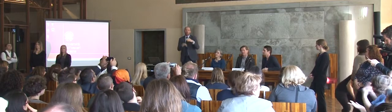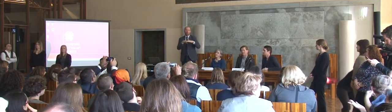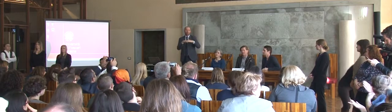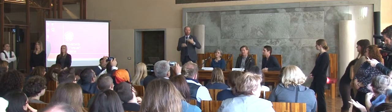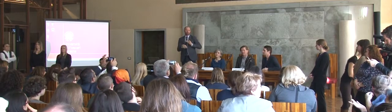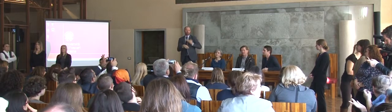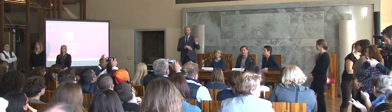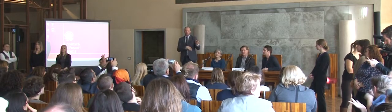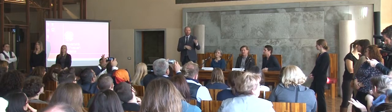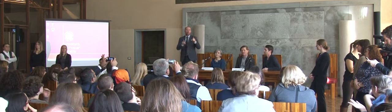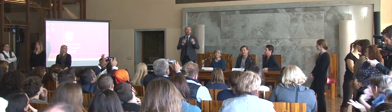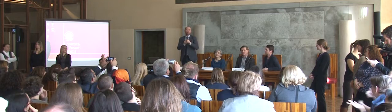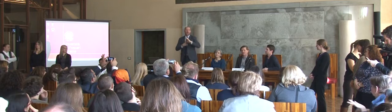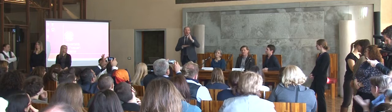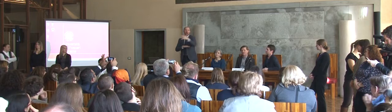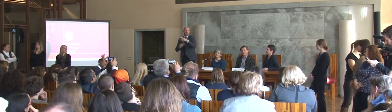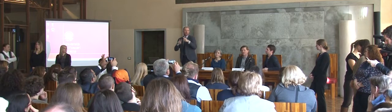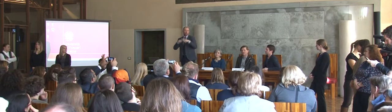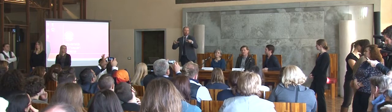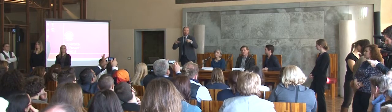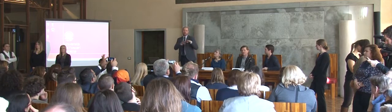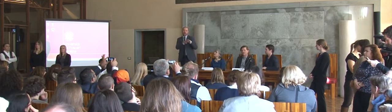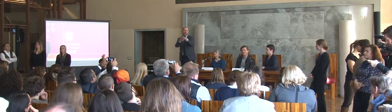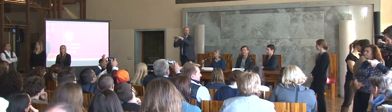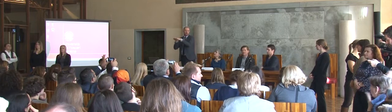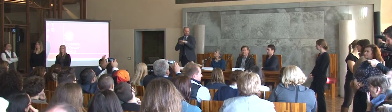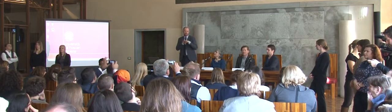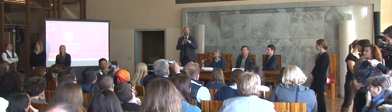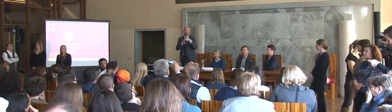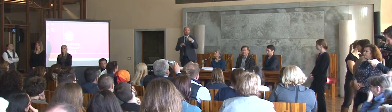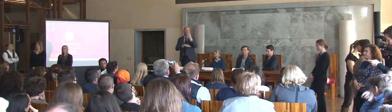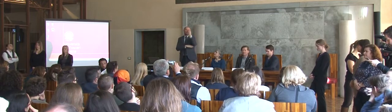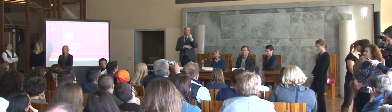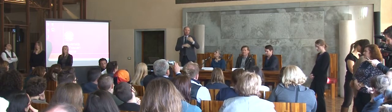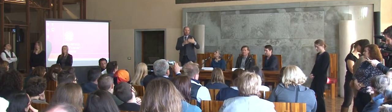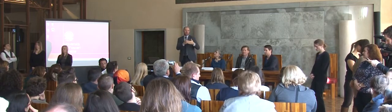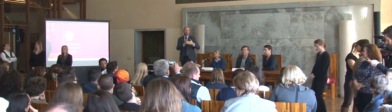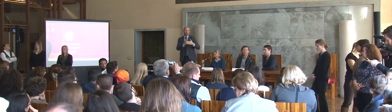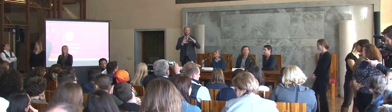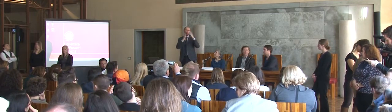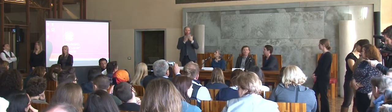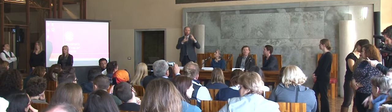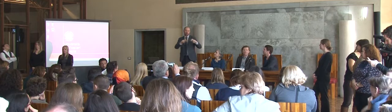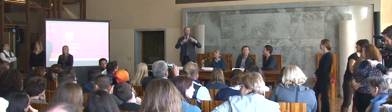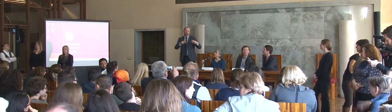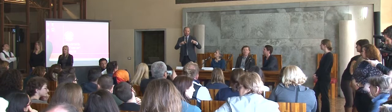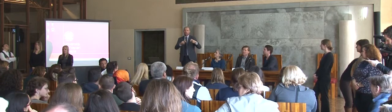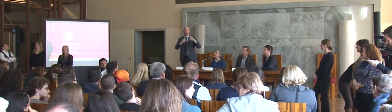Quindi non sono solo parole, ma sono proprio fatti. Si dimostra che esiste una lingua al pari delle